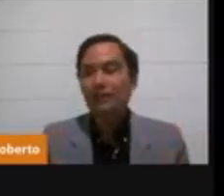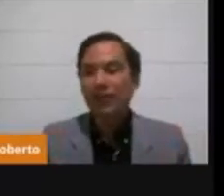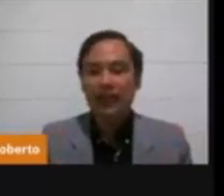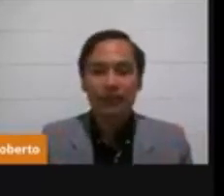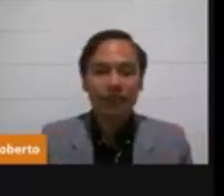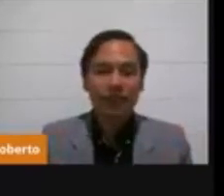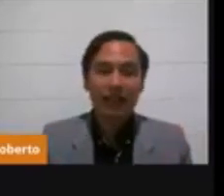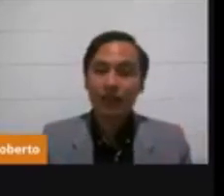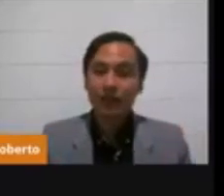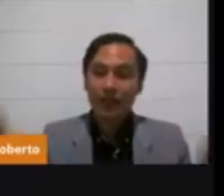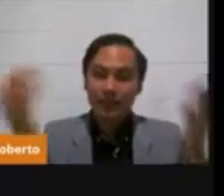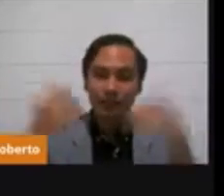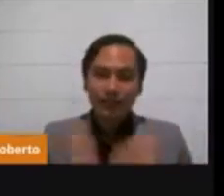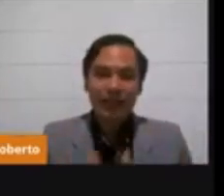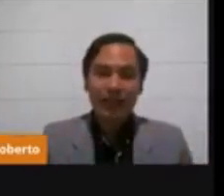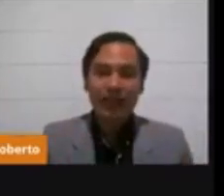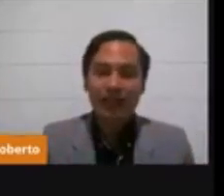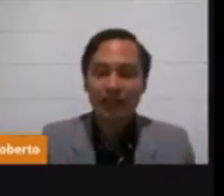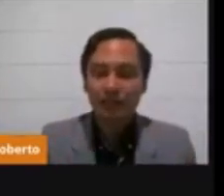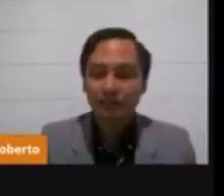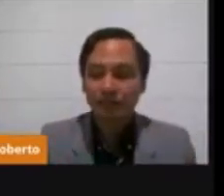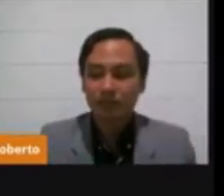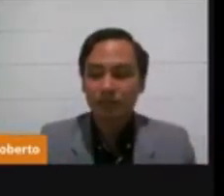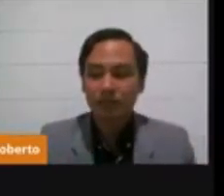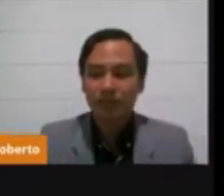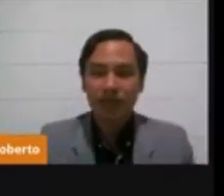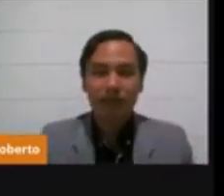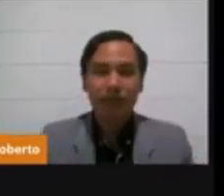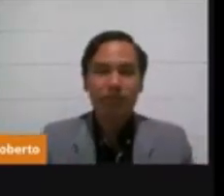está bien, vengamos y a las escuelas,